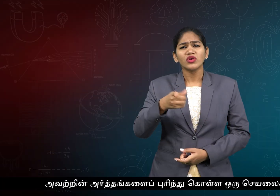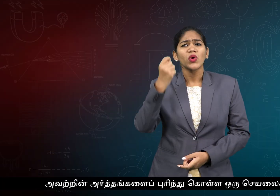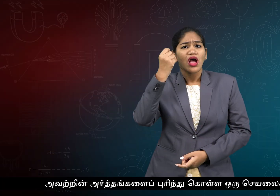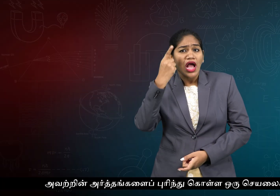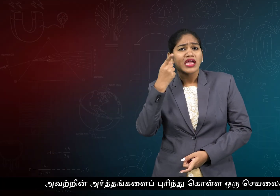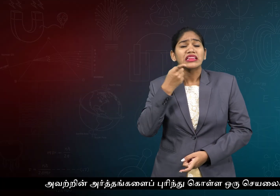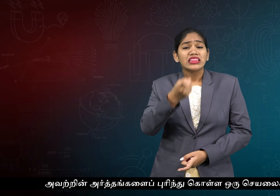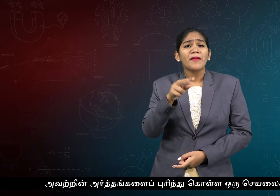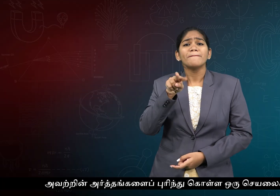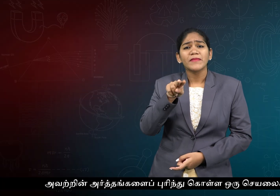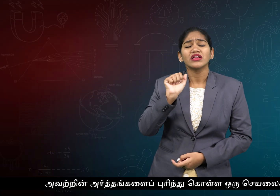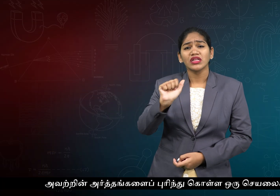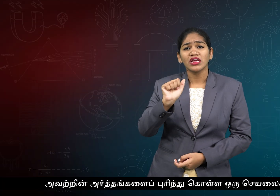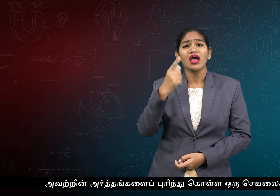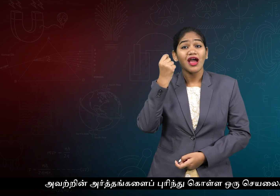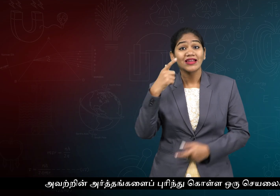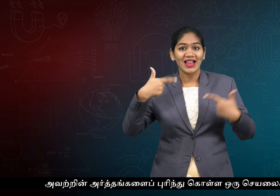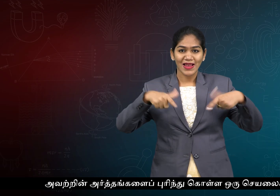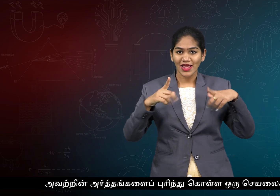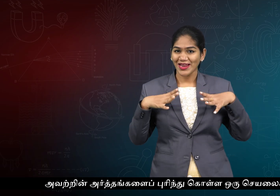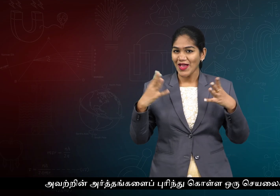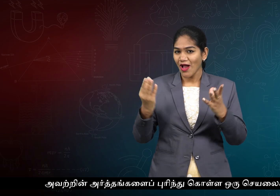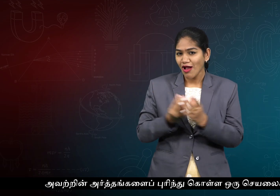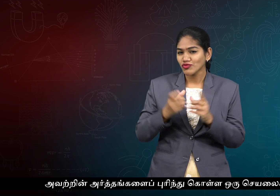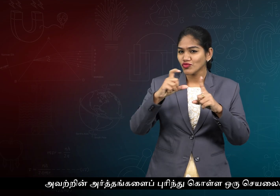அவற்றின் அர்த்தங்களை புரிந்து கொள்ள ஒரு செயலை செய்யலாம்.